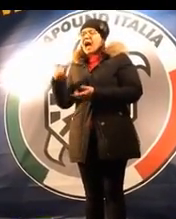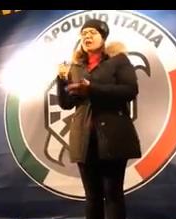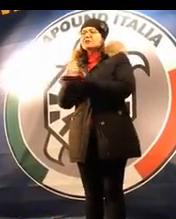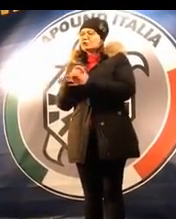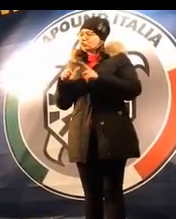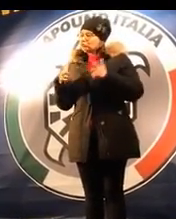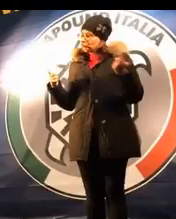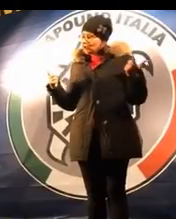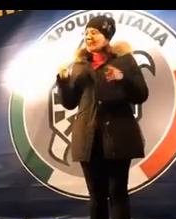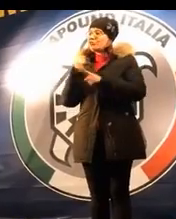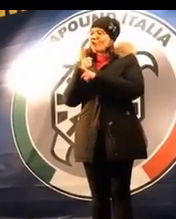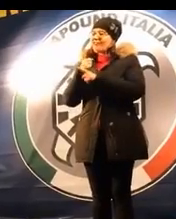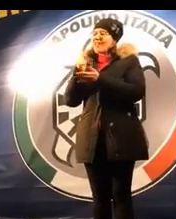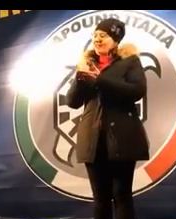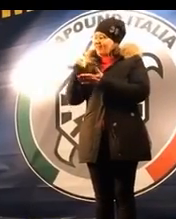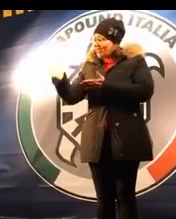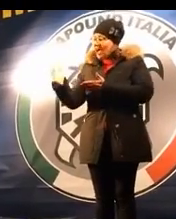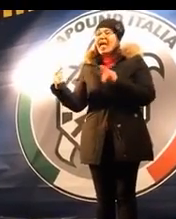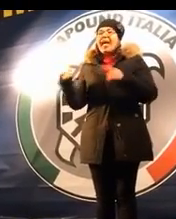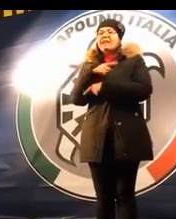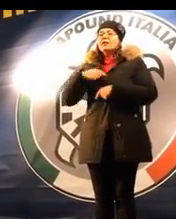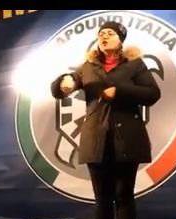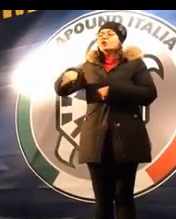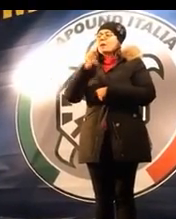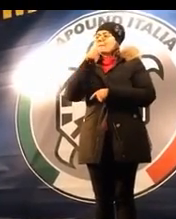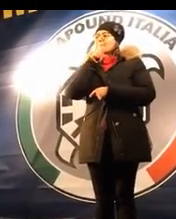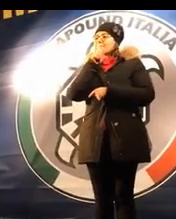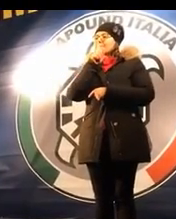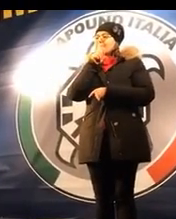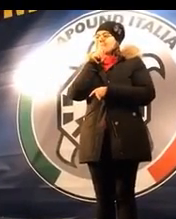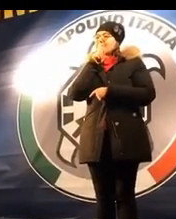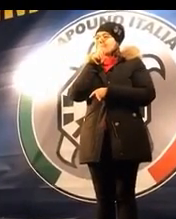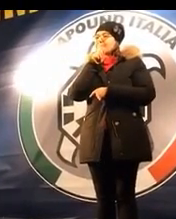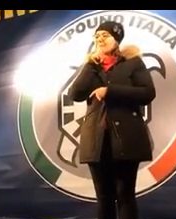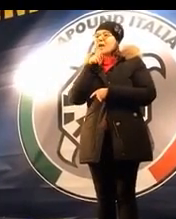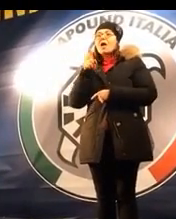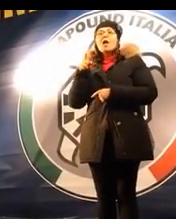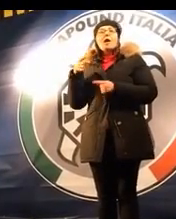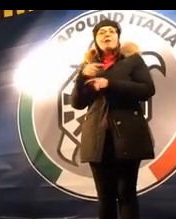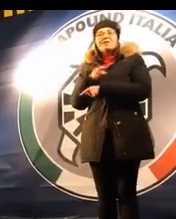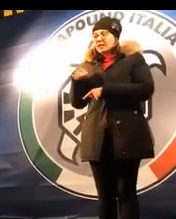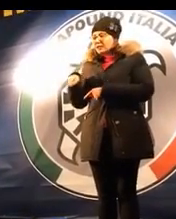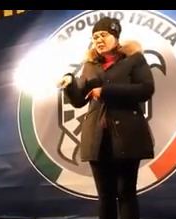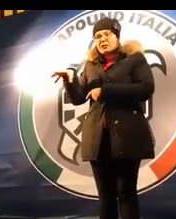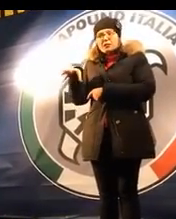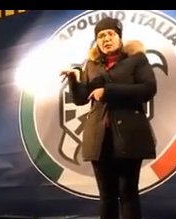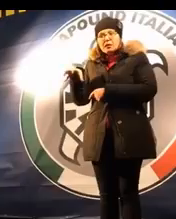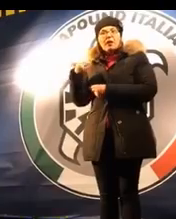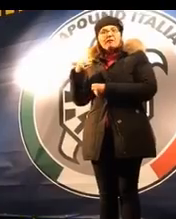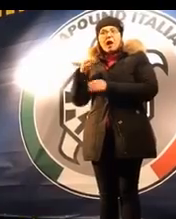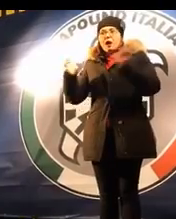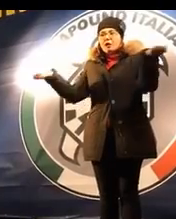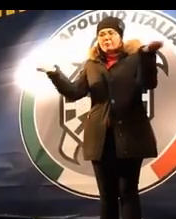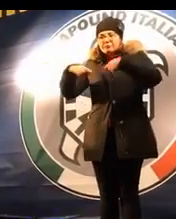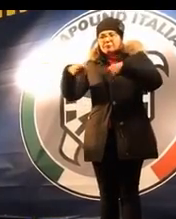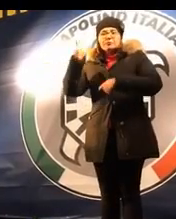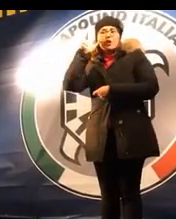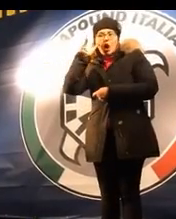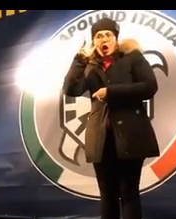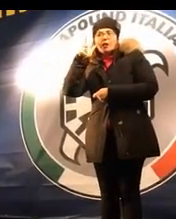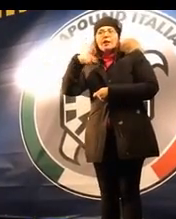fatto niente finché queste persone non si sono permesse di rapire una ragazzina, di farla a pezzi e metterla dentro una valigia. Ebbene, lo